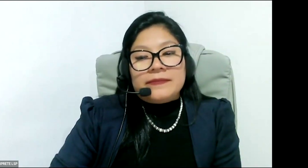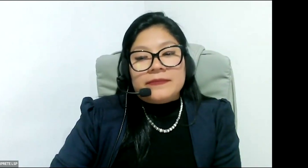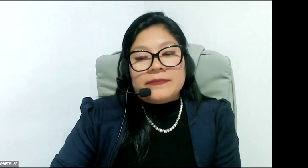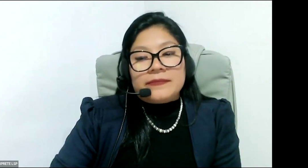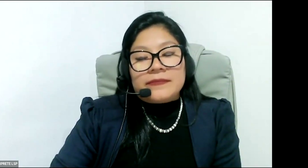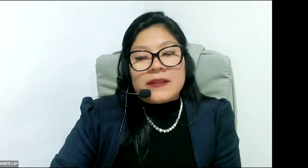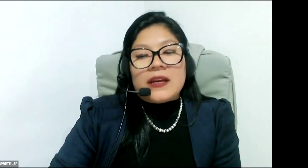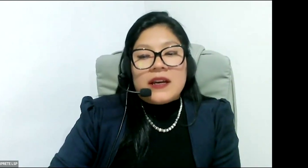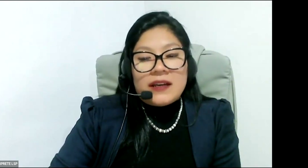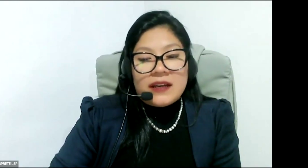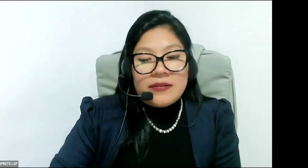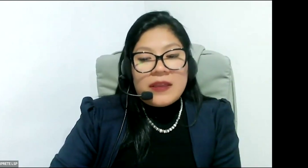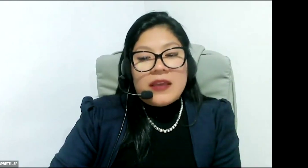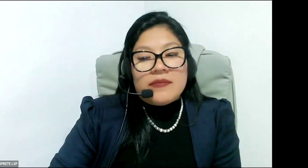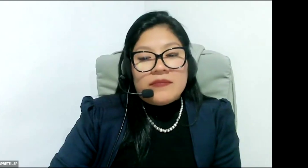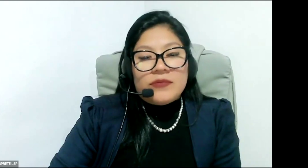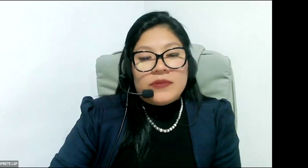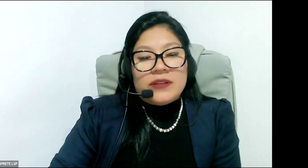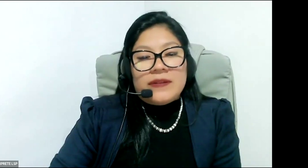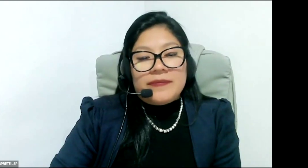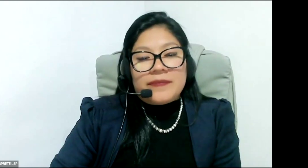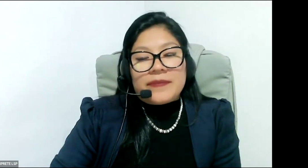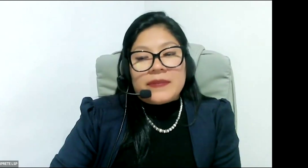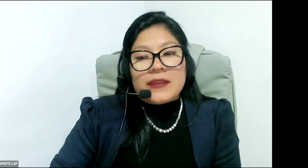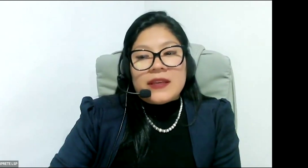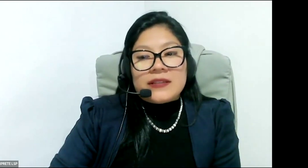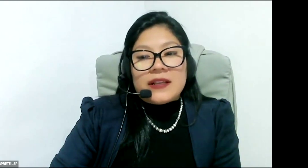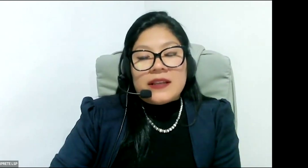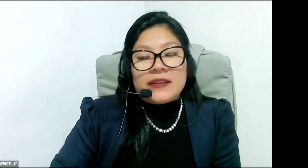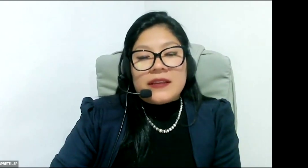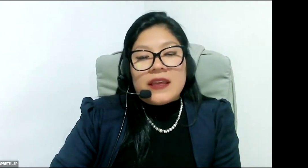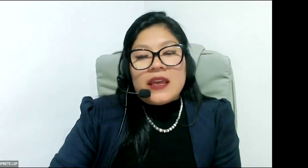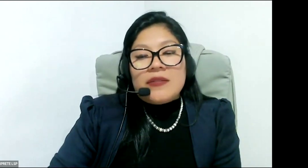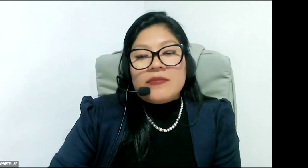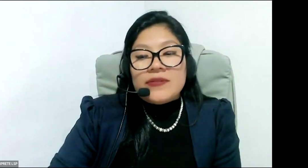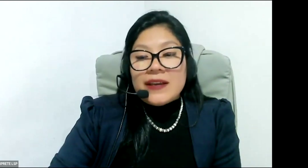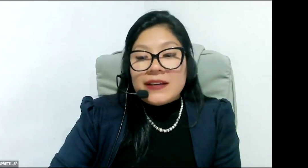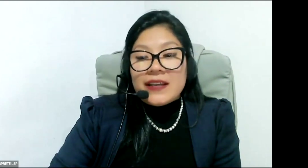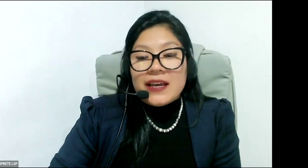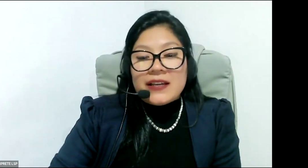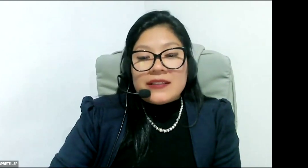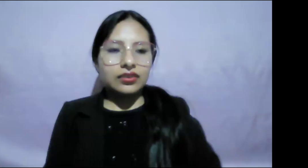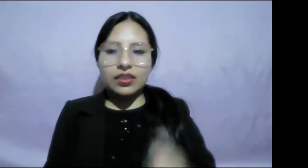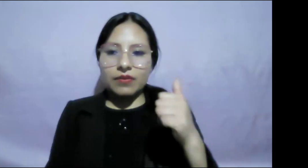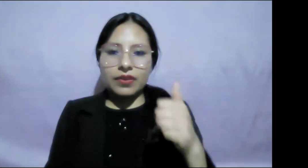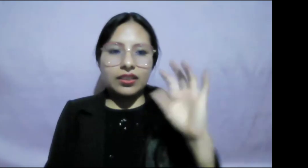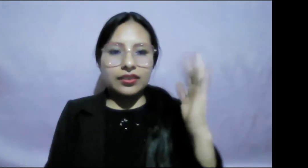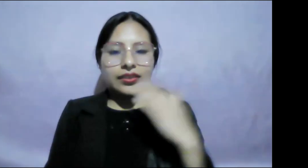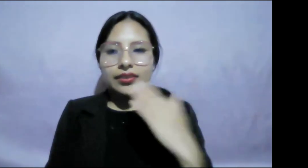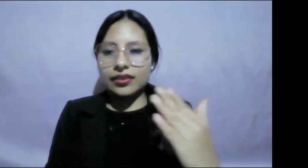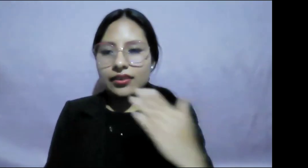ajá ajá Muy bien excelente Muy bien gracias